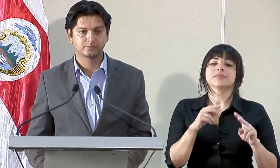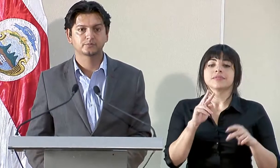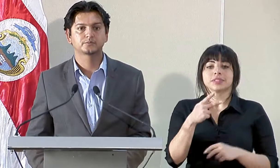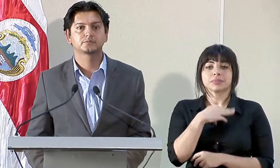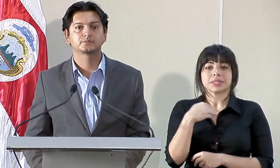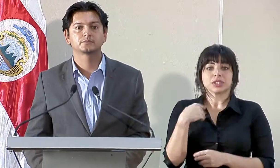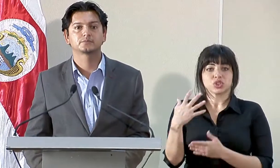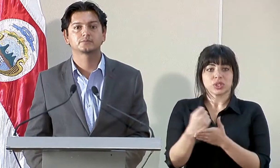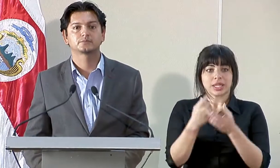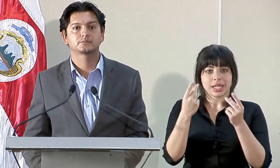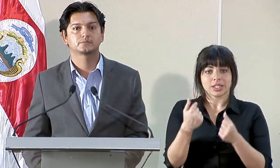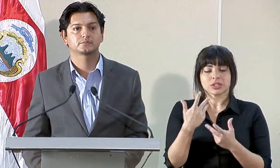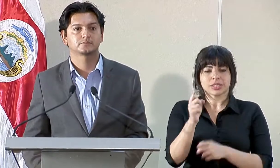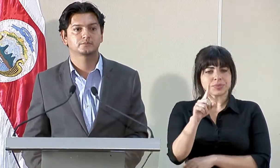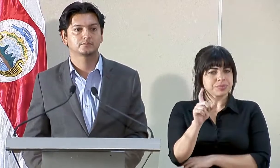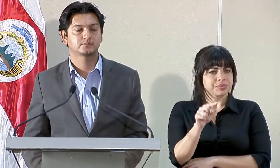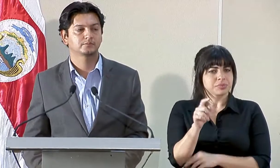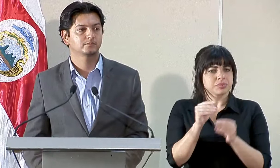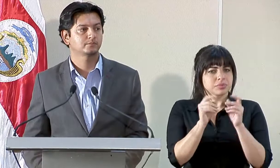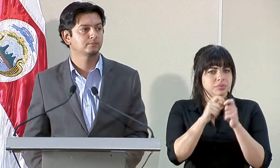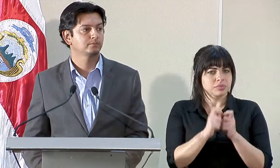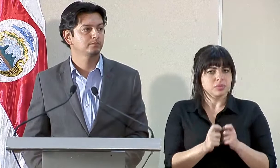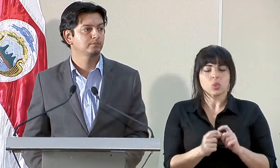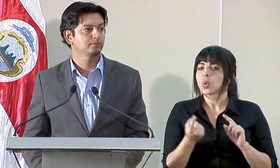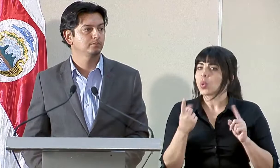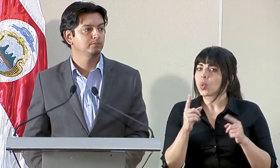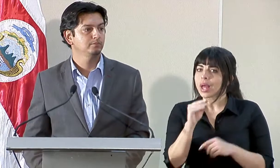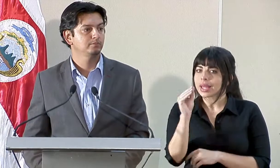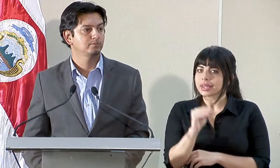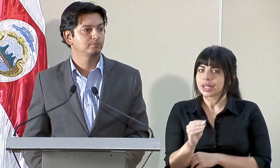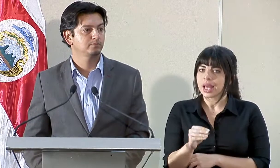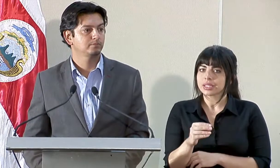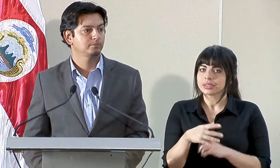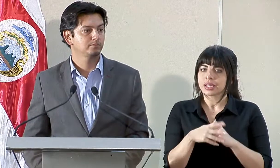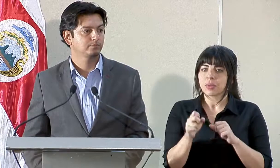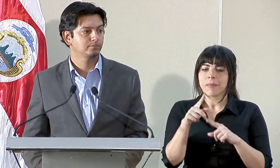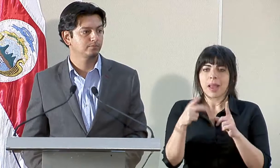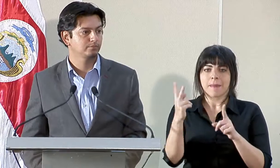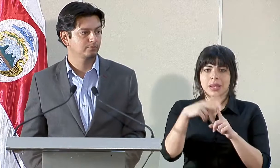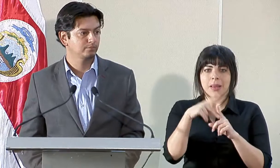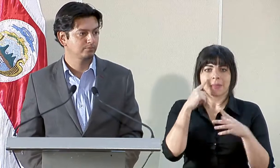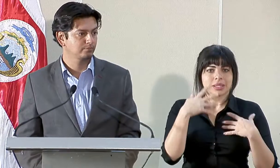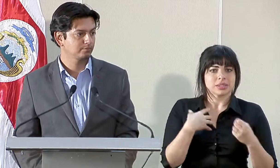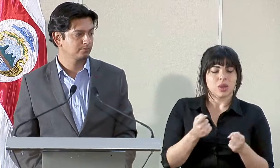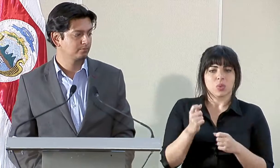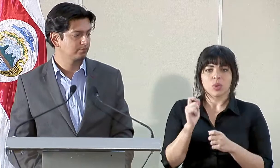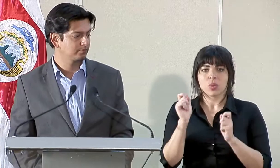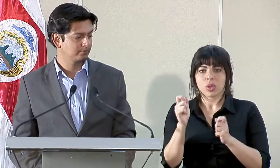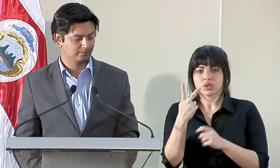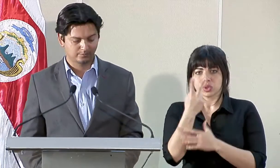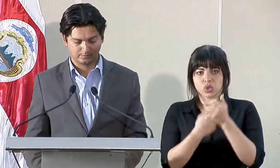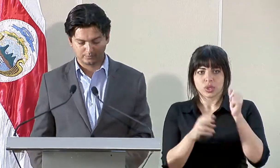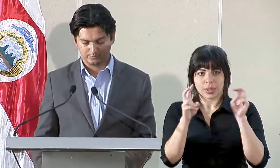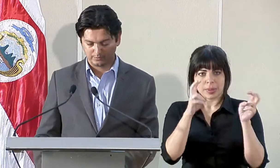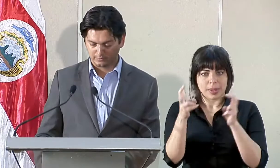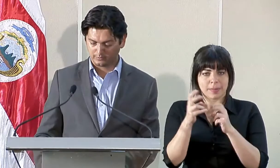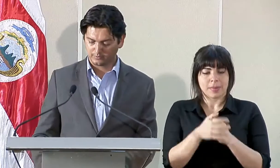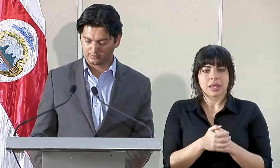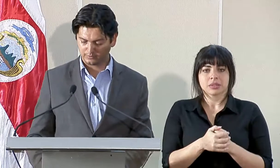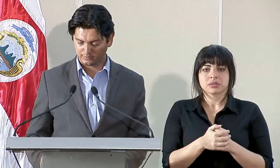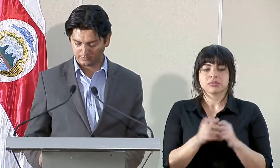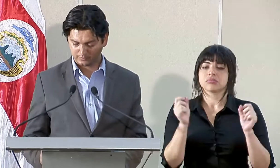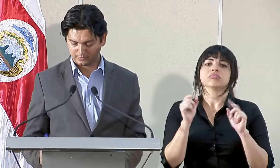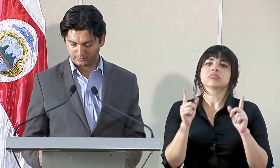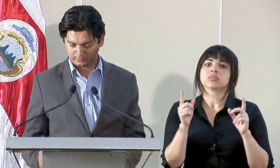Ingresos, quería consultarle detalladamente cuál es la tasa diferenciada que se va a aplicar para salud y educación, que fueron dos temas que